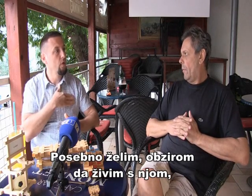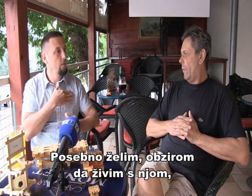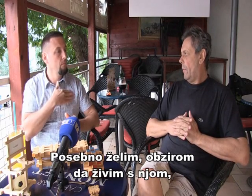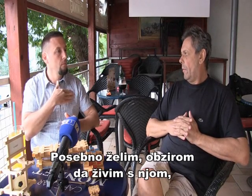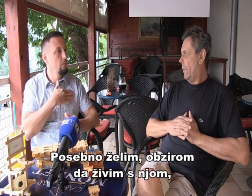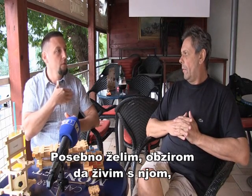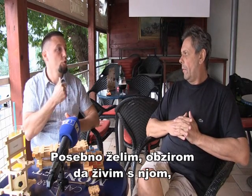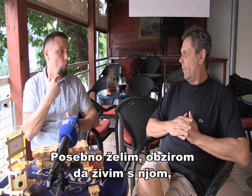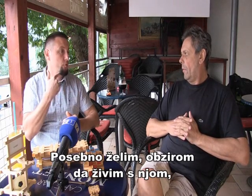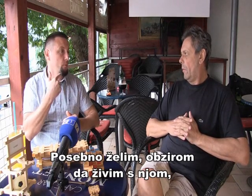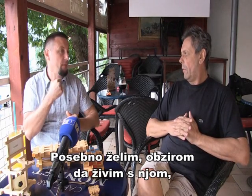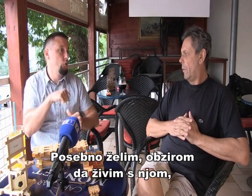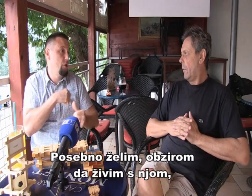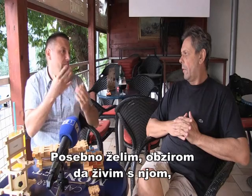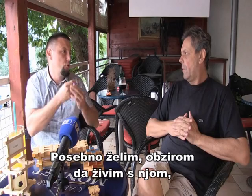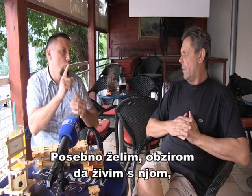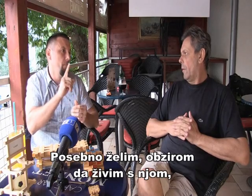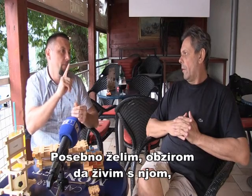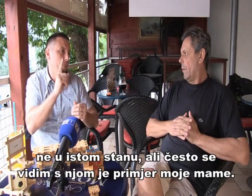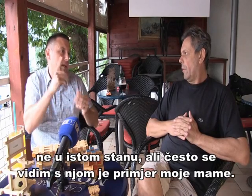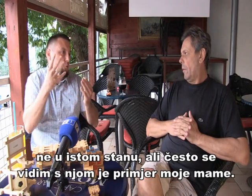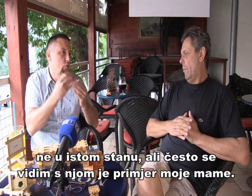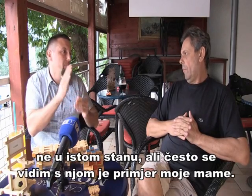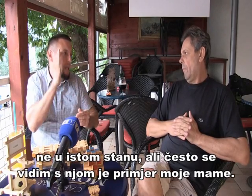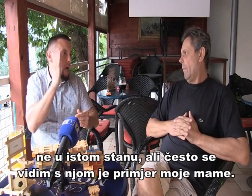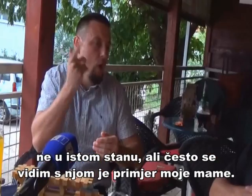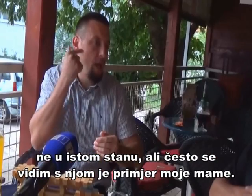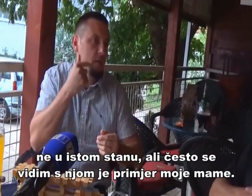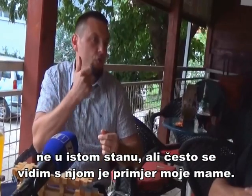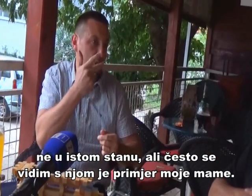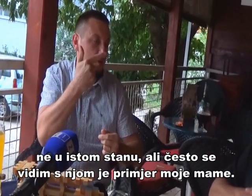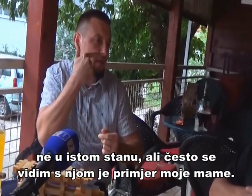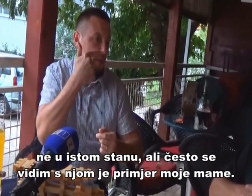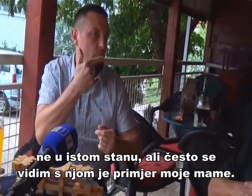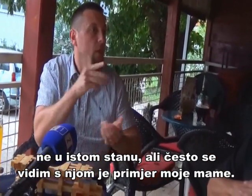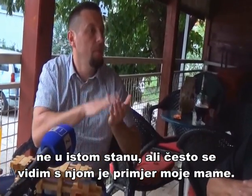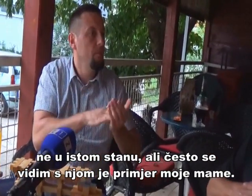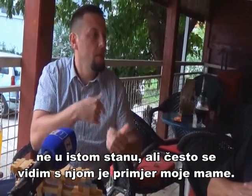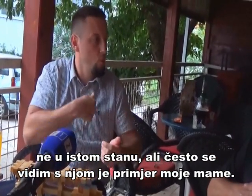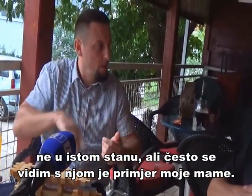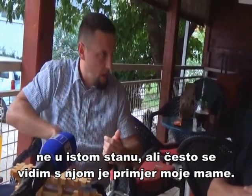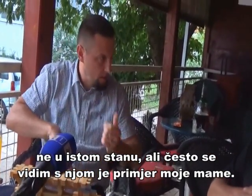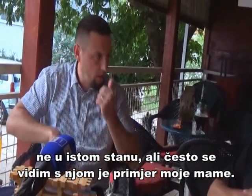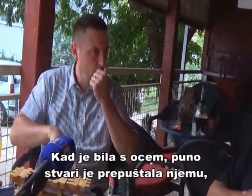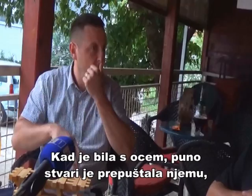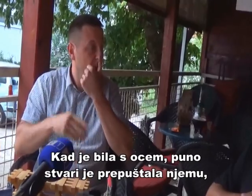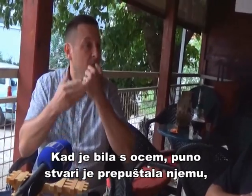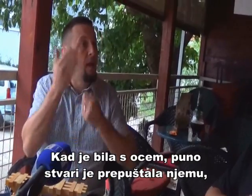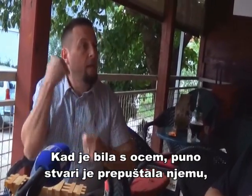želim, s obzirom da živim s njom, ne u istom stanu, ali često se vidimo, je primjer moja majka. Kada je